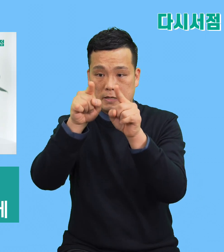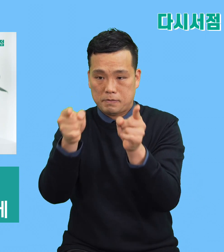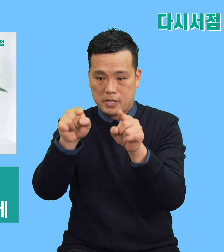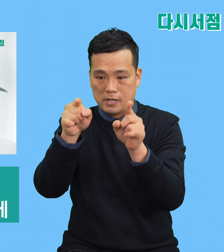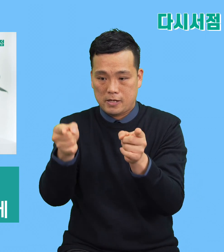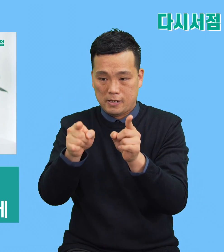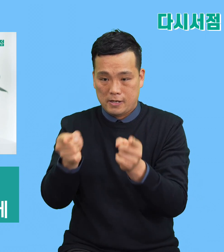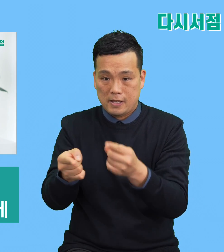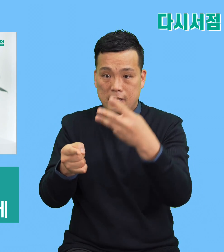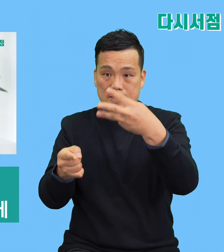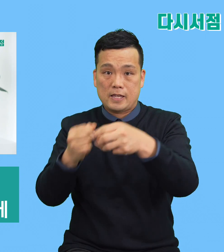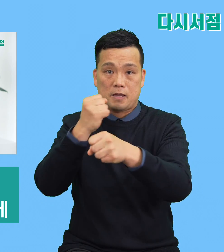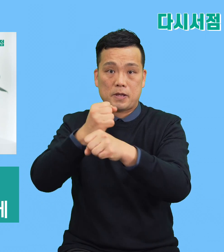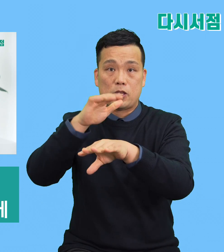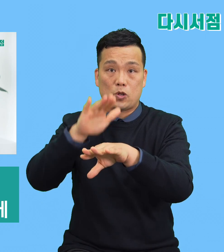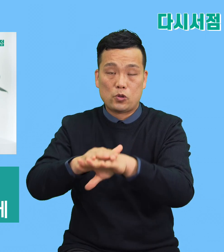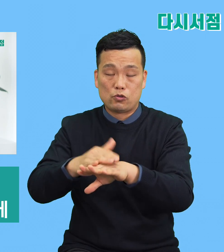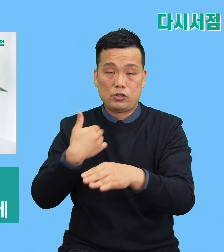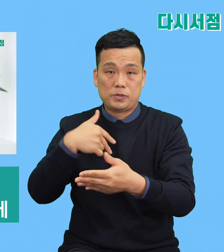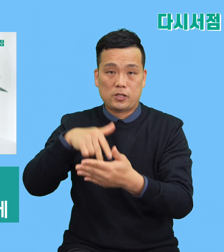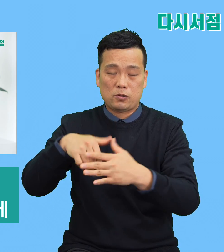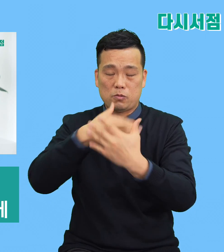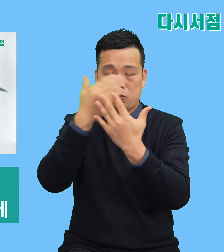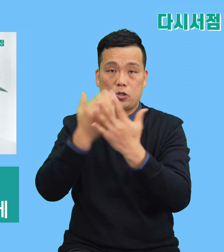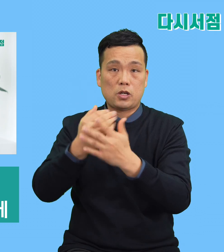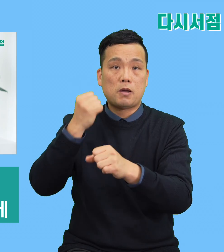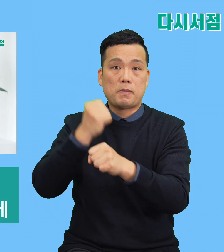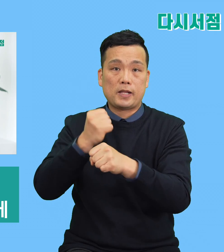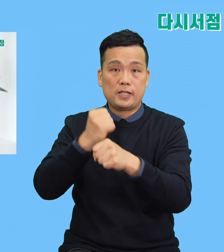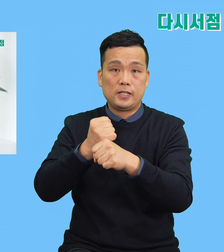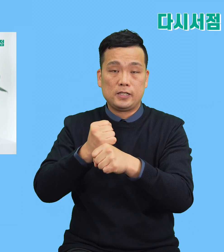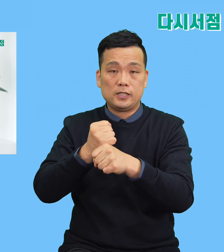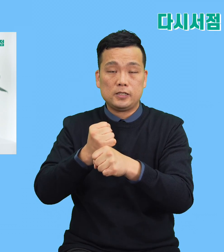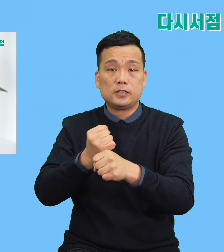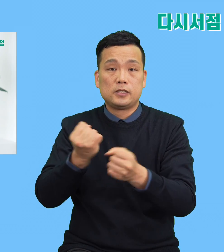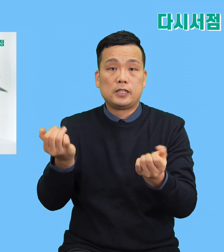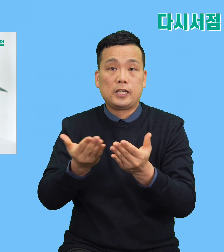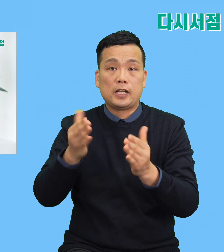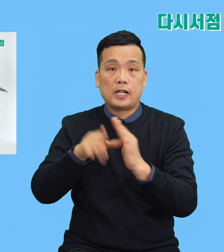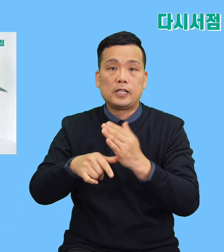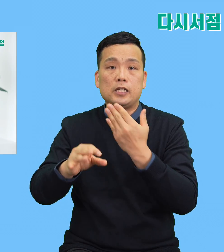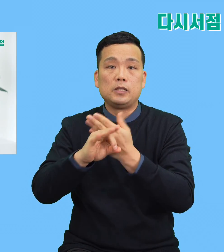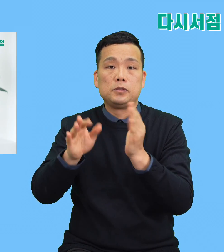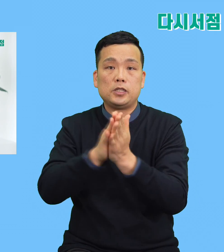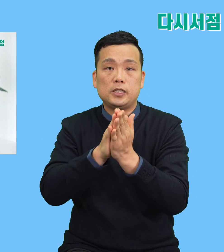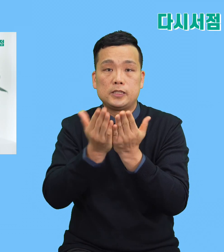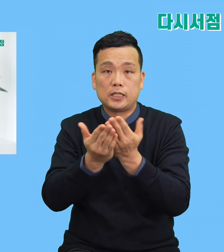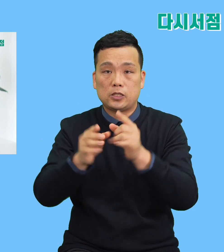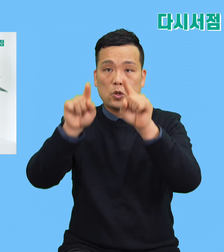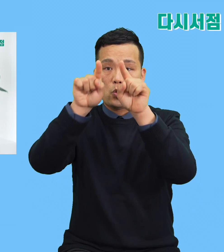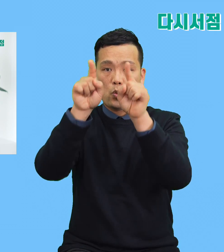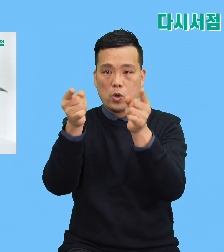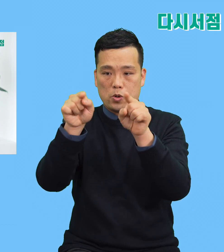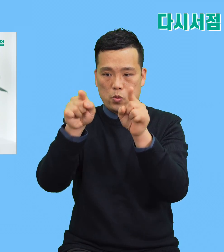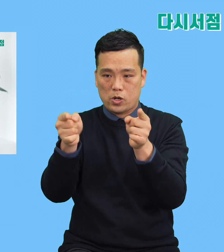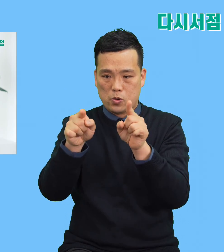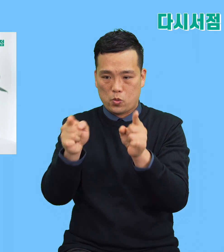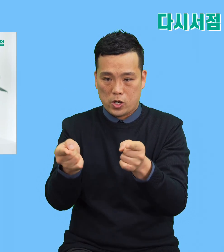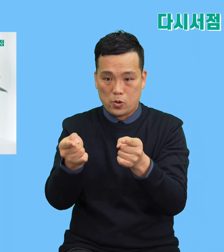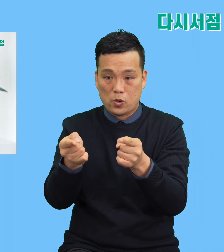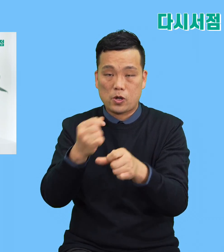그래서 모든 저희 SSA 비밀요원 프로젝트의 가제본은 이렇게 괄호를